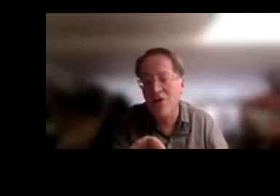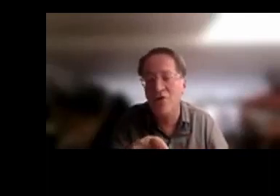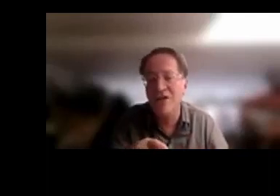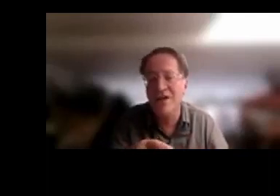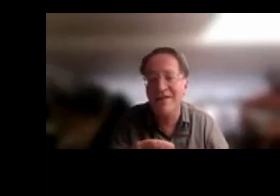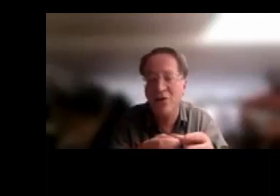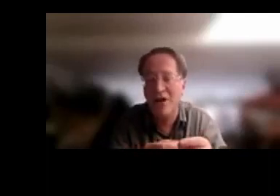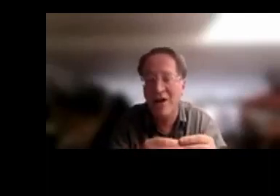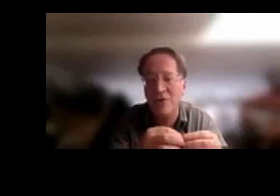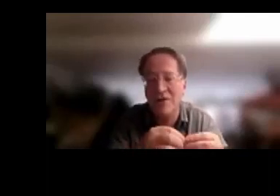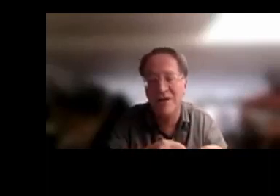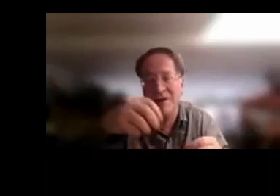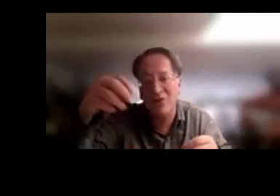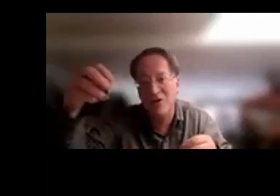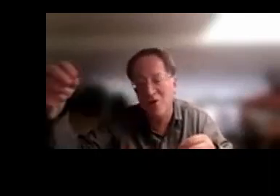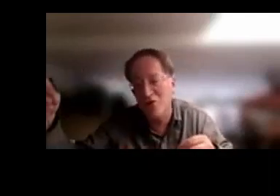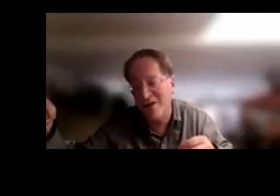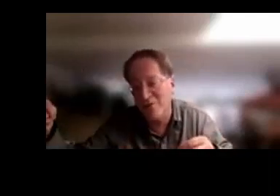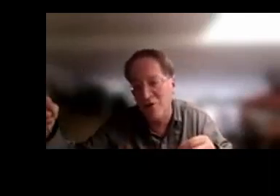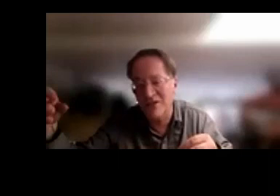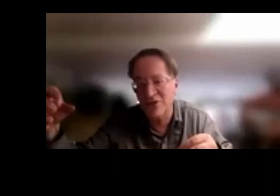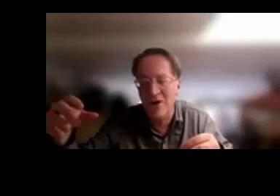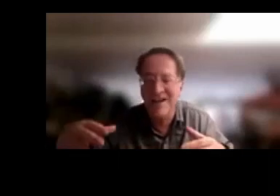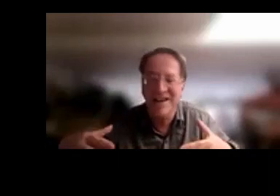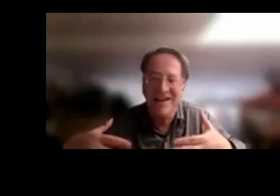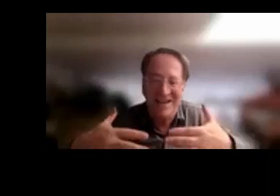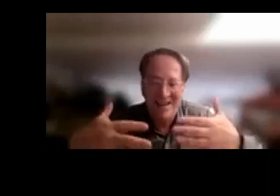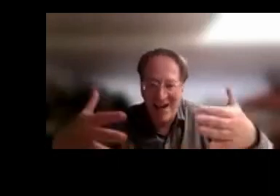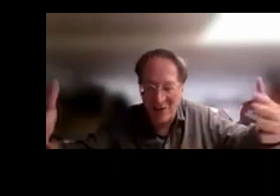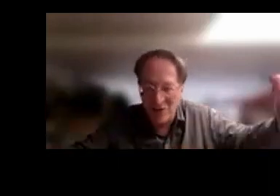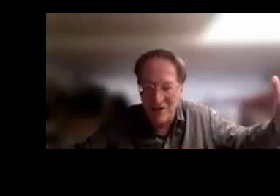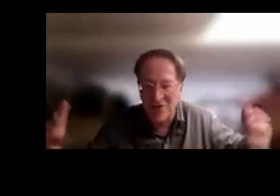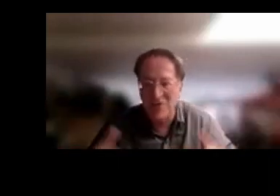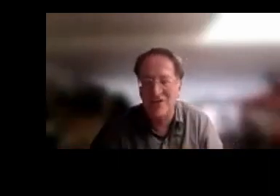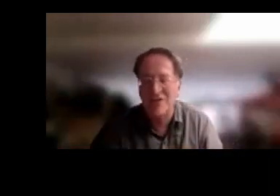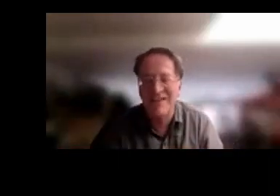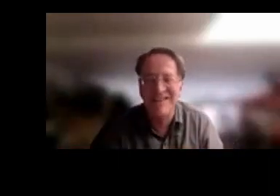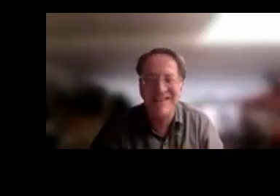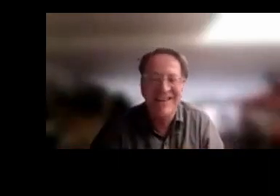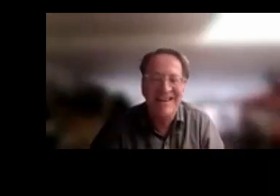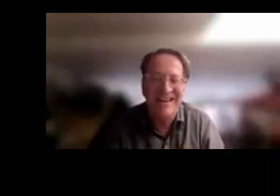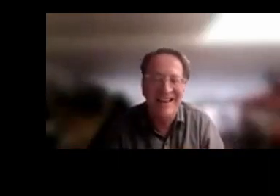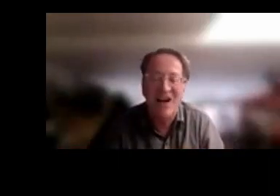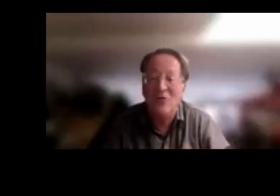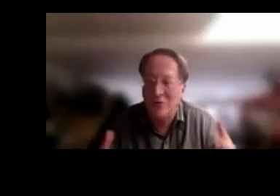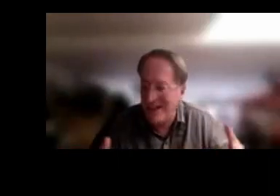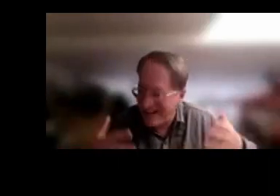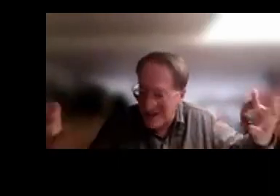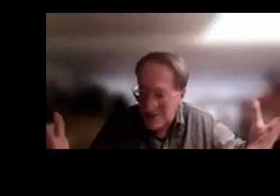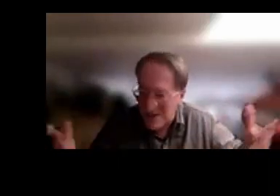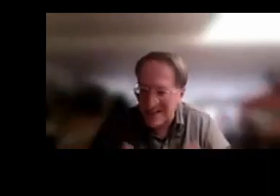una comunidad local puede servir para una comunidad un poco más global. Y ya lo hemos visto cómo se expande, la